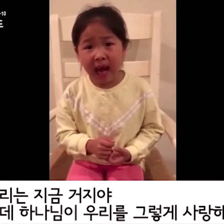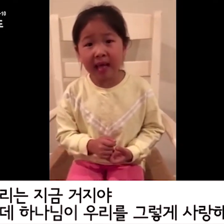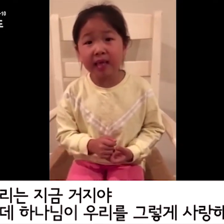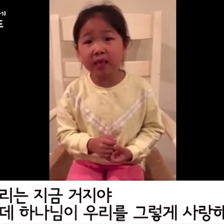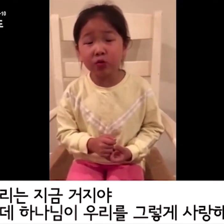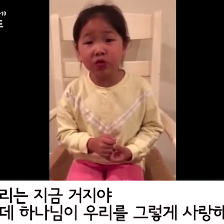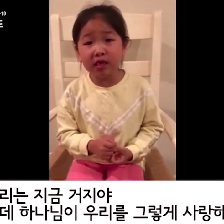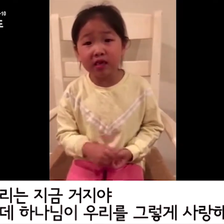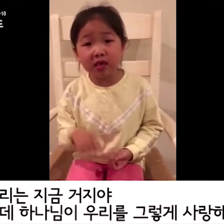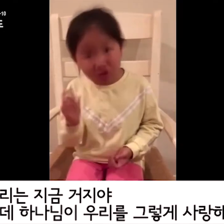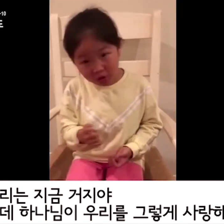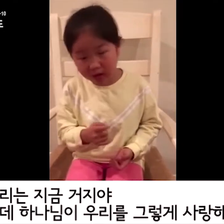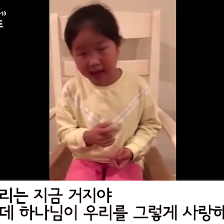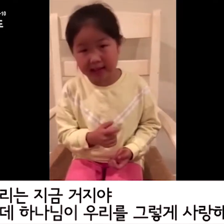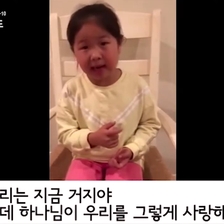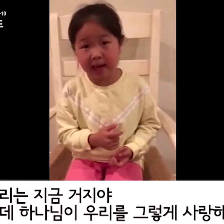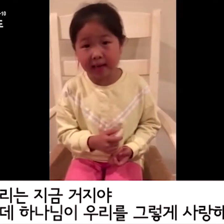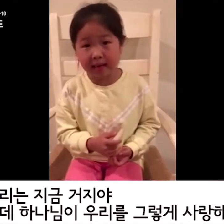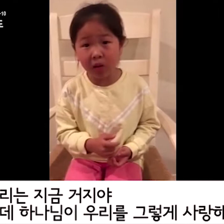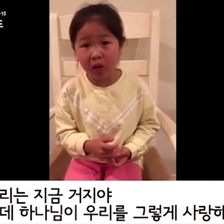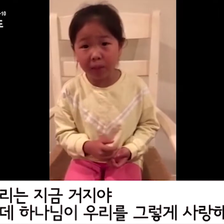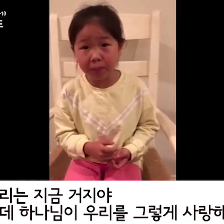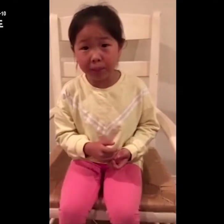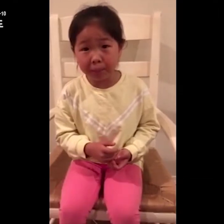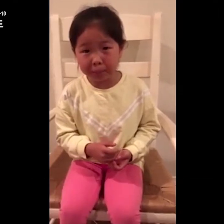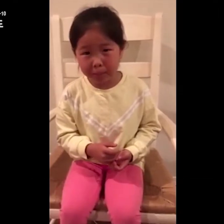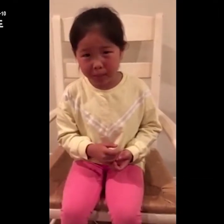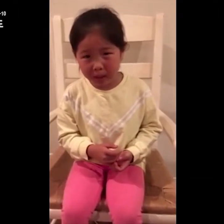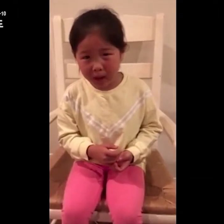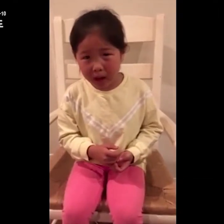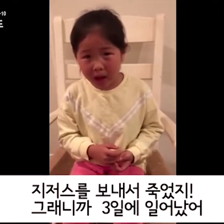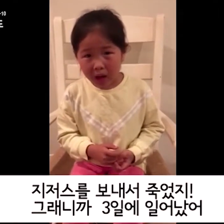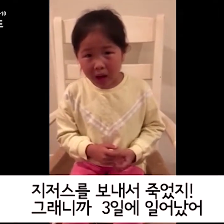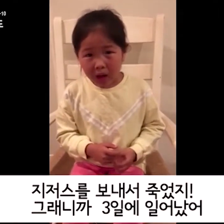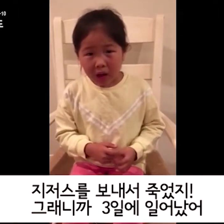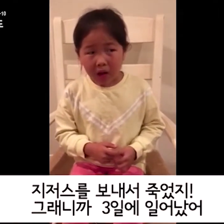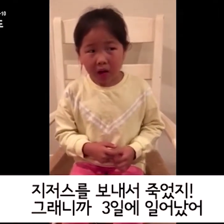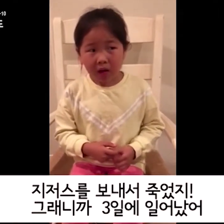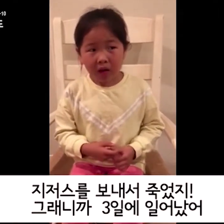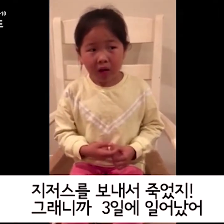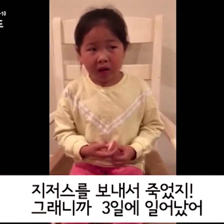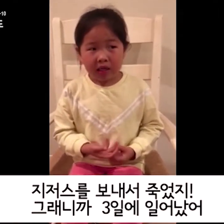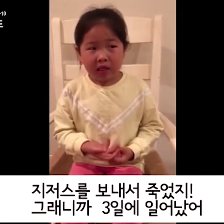근데 하나님이 우리를 그렇게 사랑해서